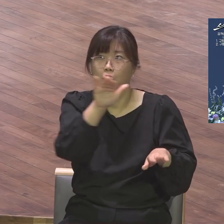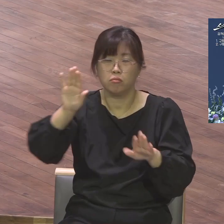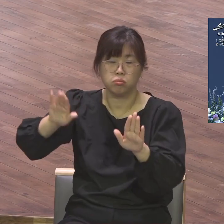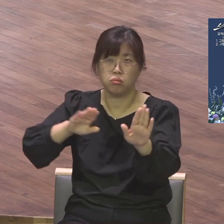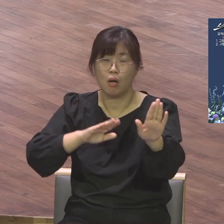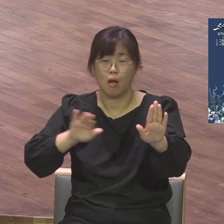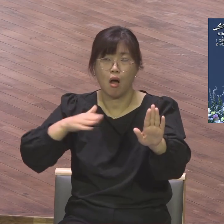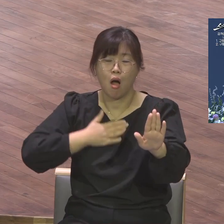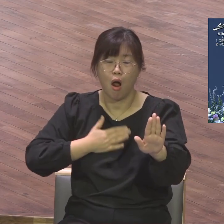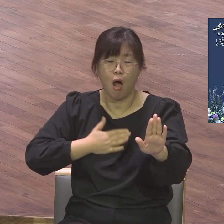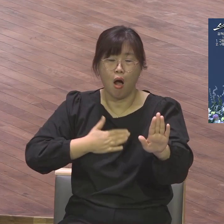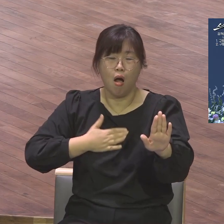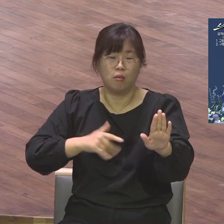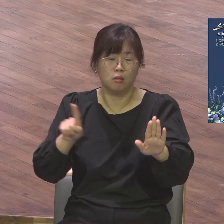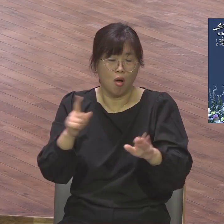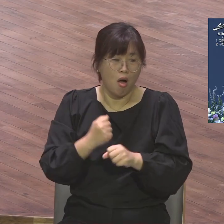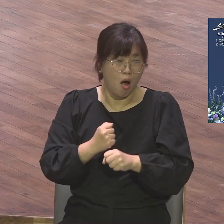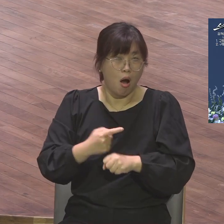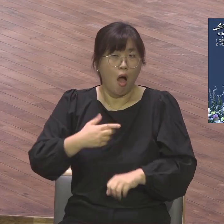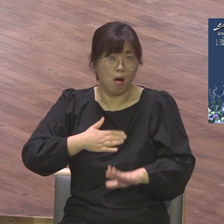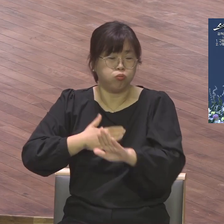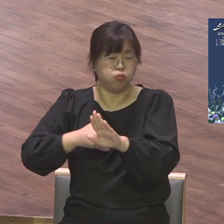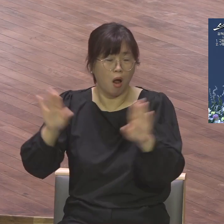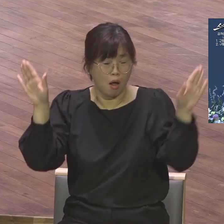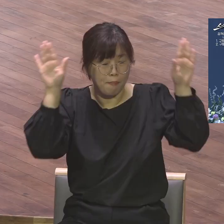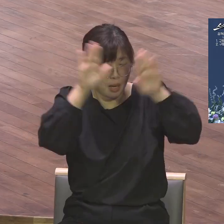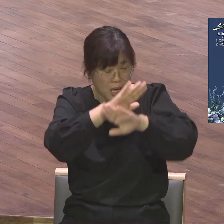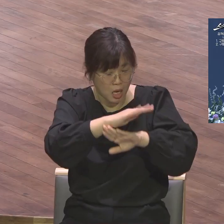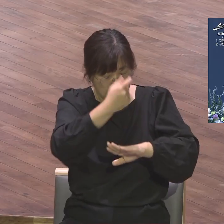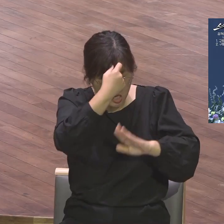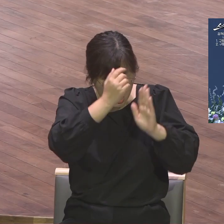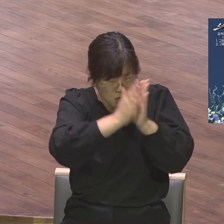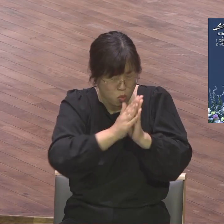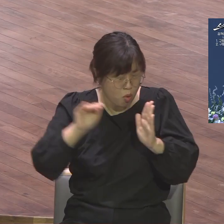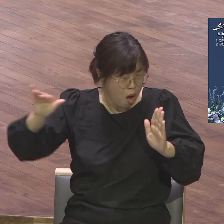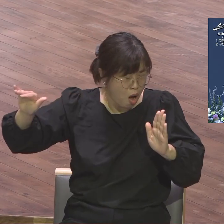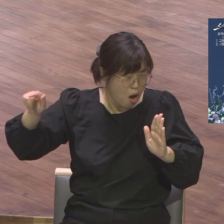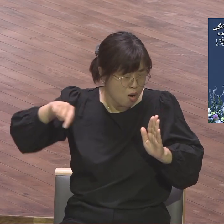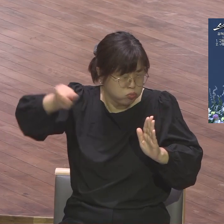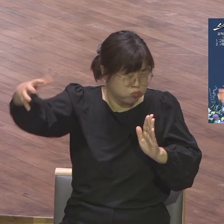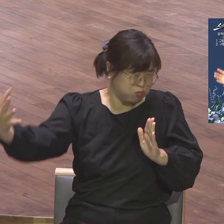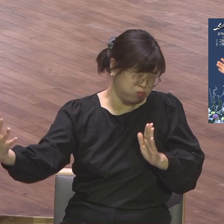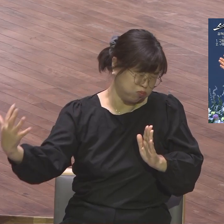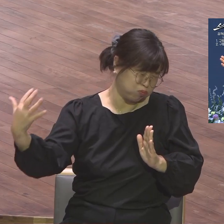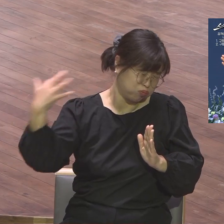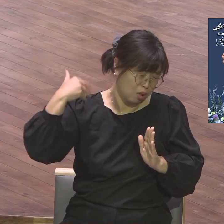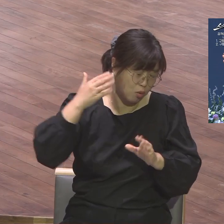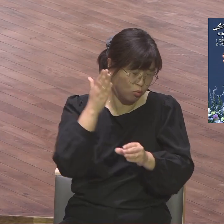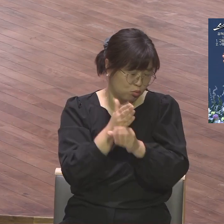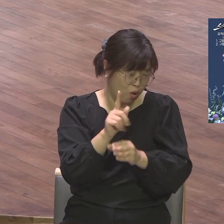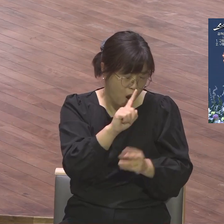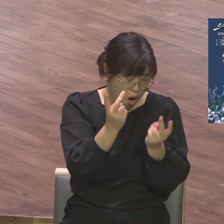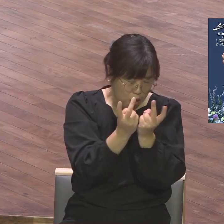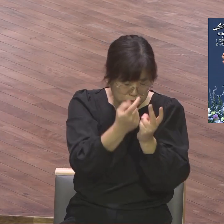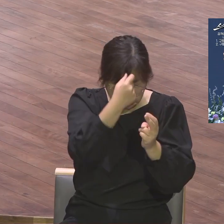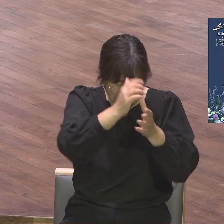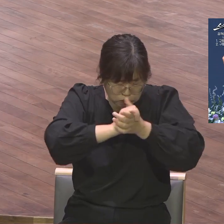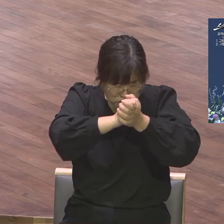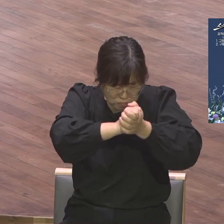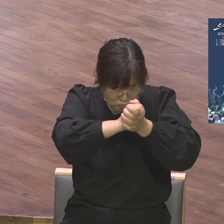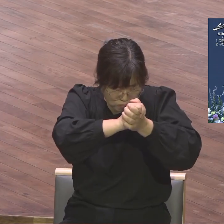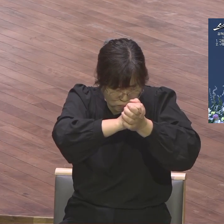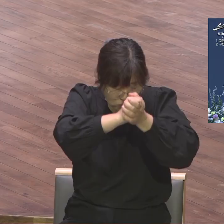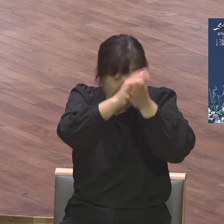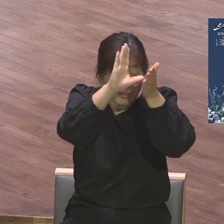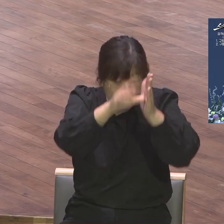이 현실을 그러면서 밤에 기도했는데 그날 밤에 하나님 18만 5천 자중기나 이렇게 해서